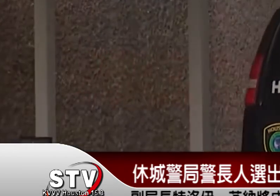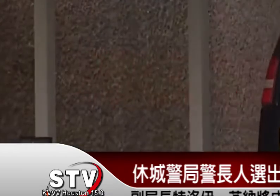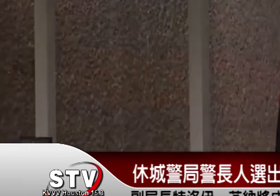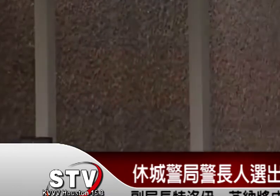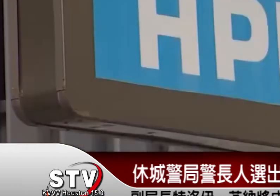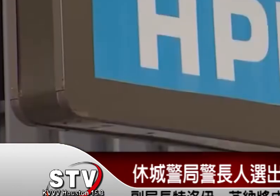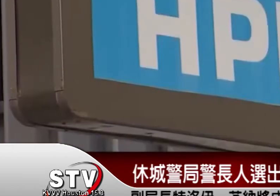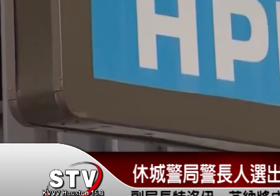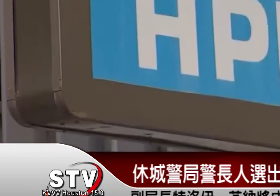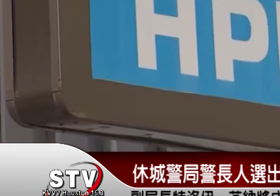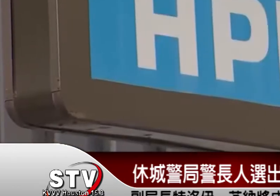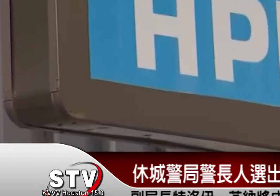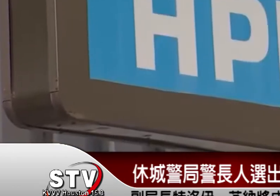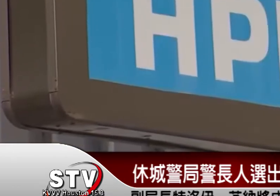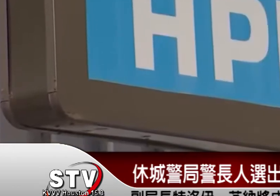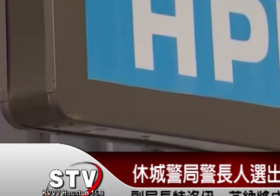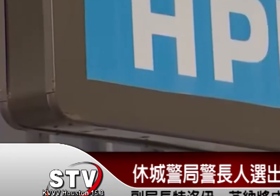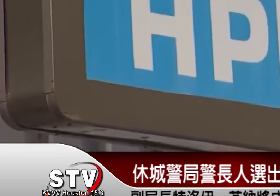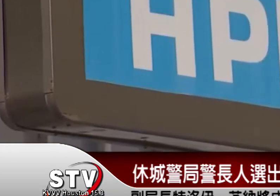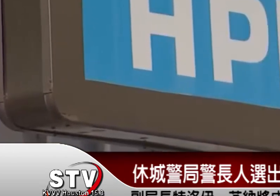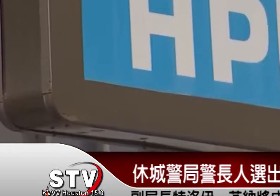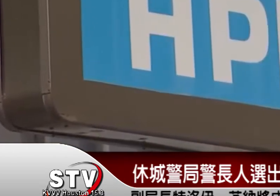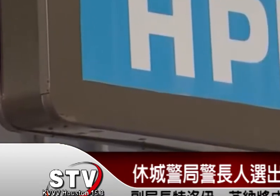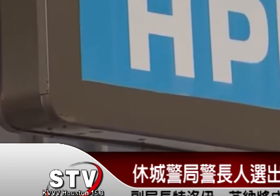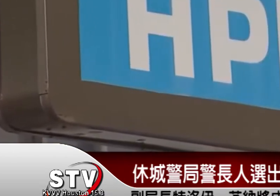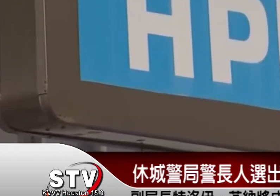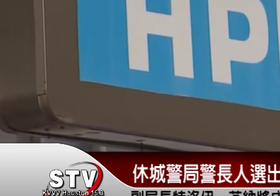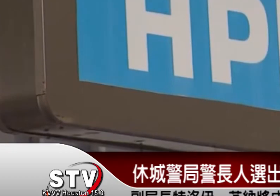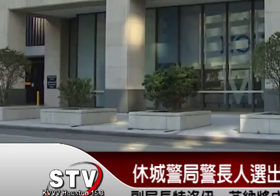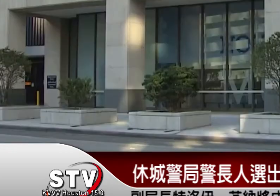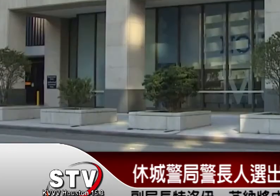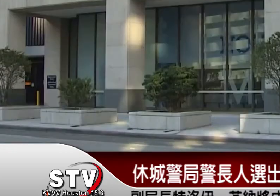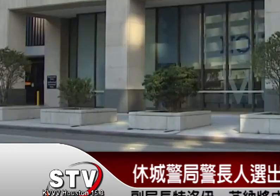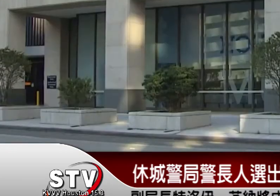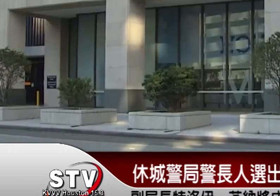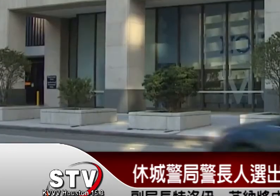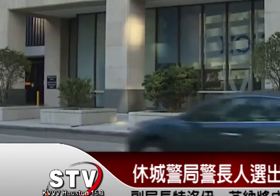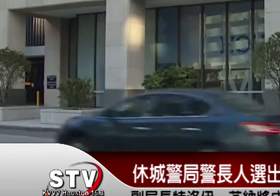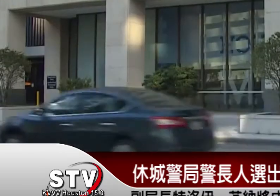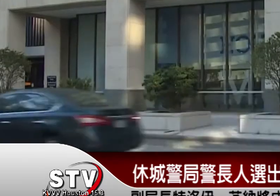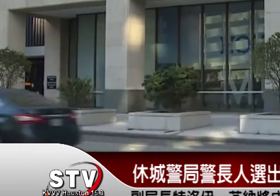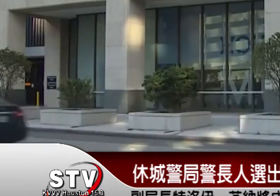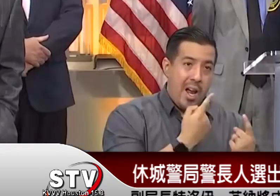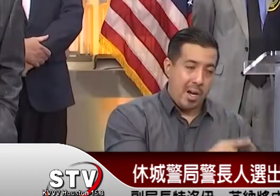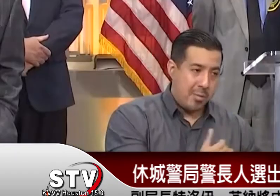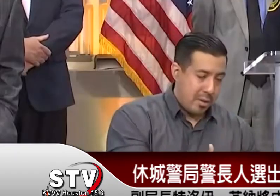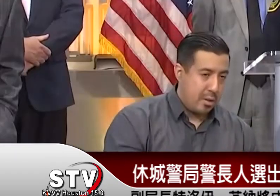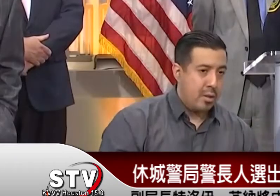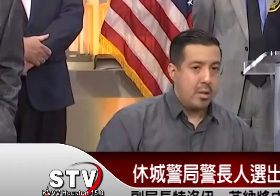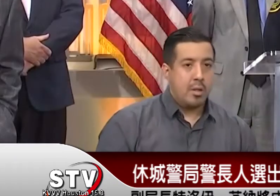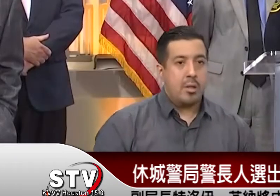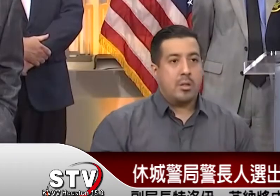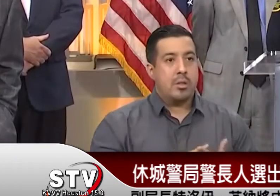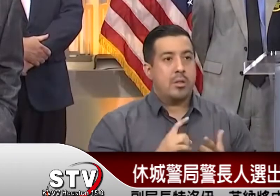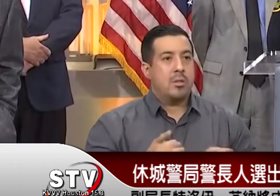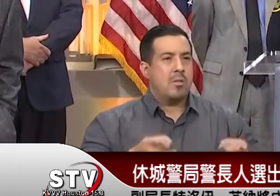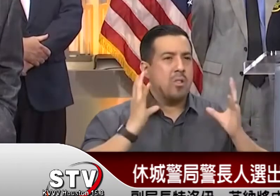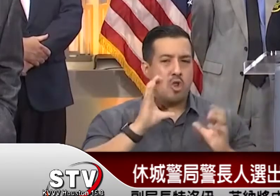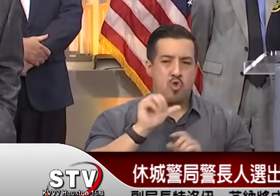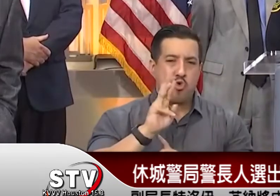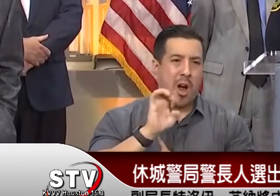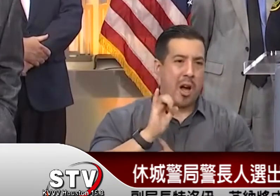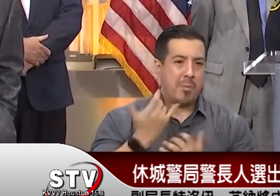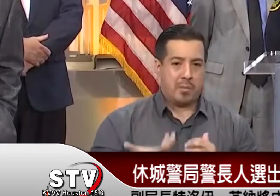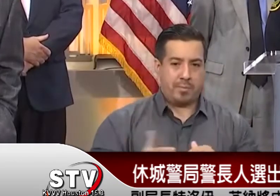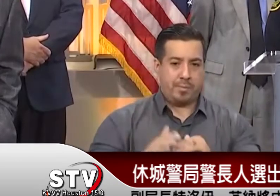对新领导寄予厚望。哈里斯地方检察官金奥格在宣布该消息后不久，也对